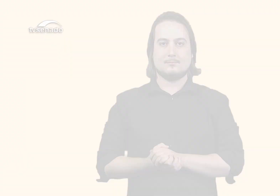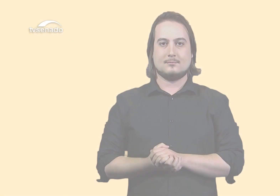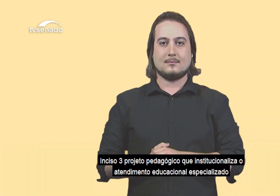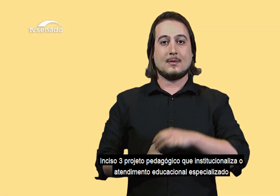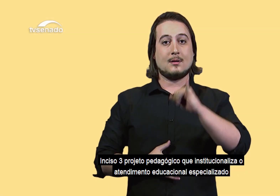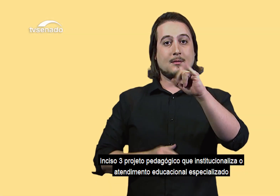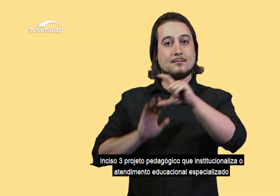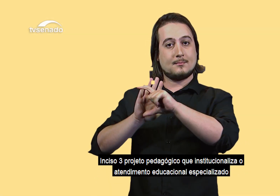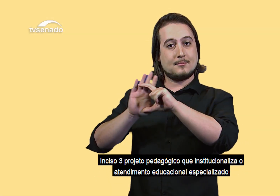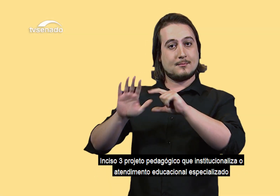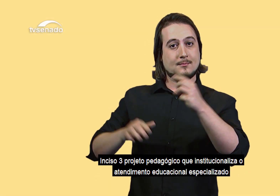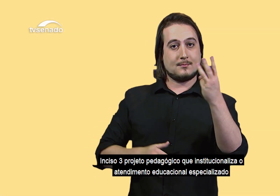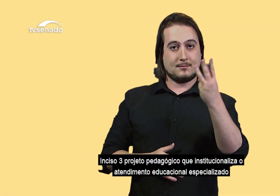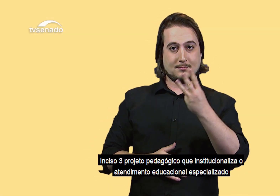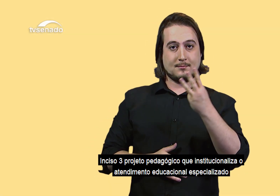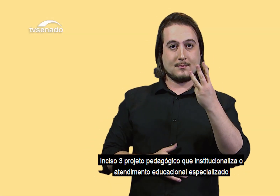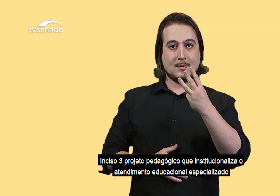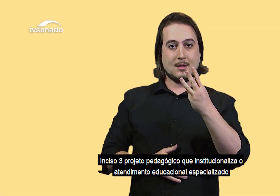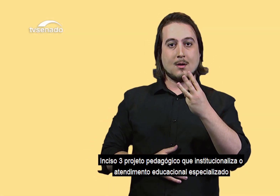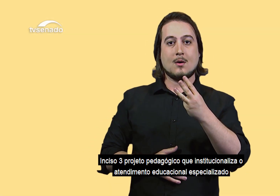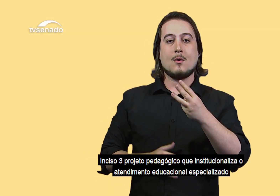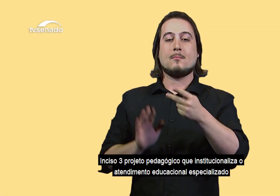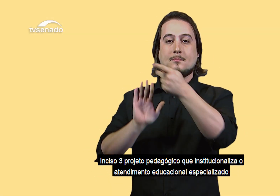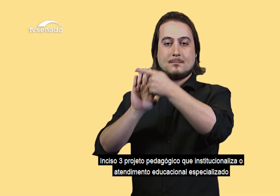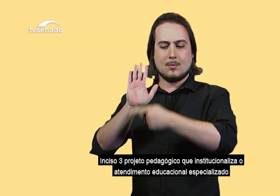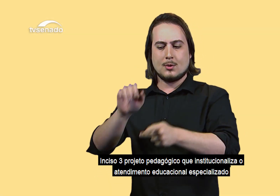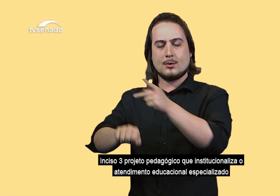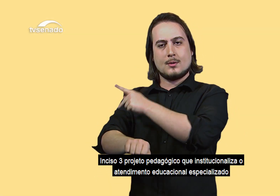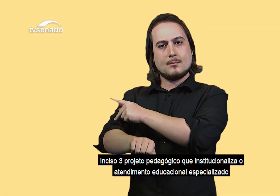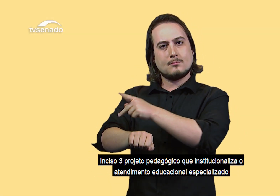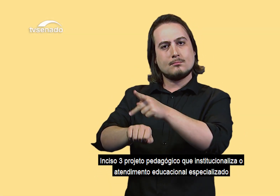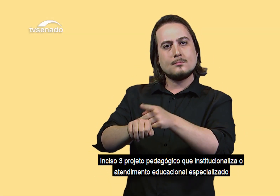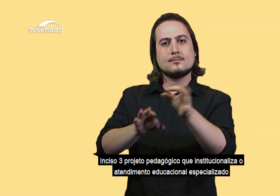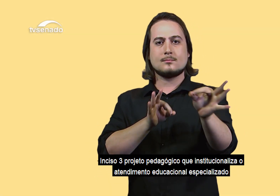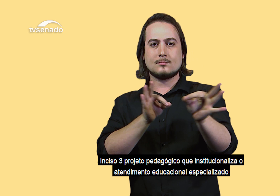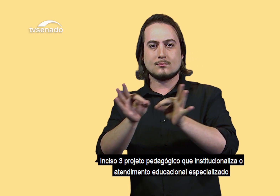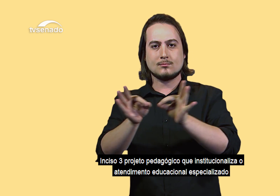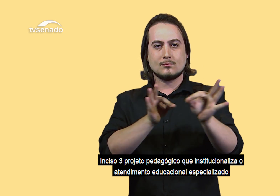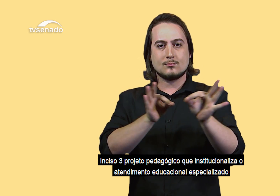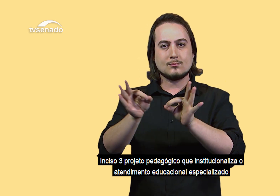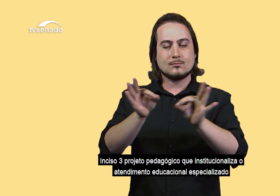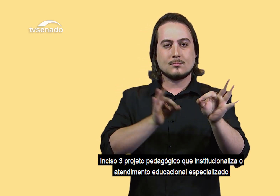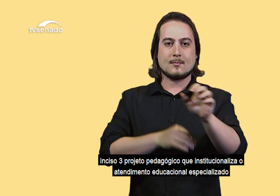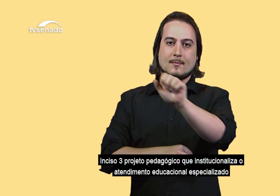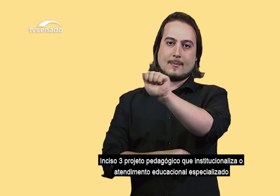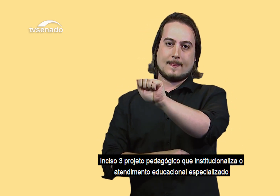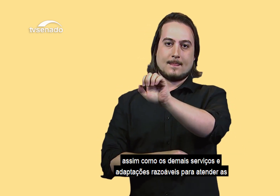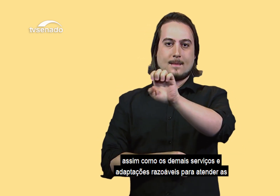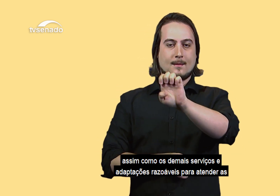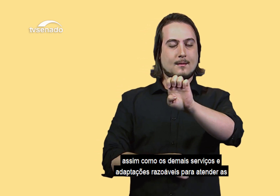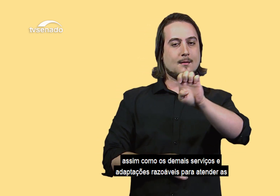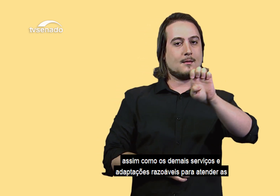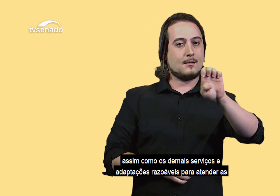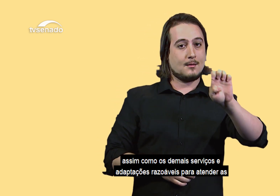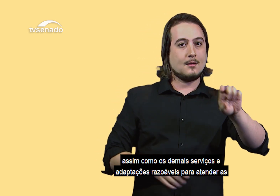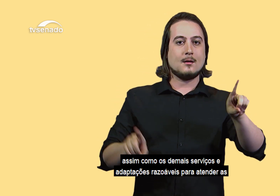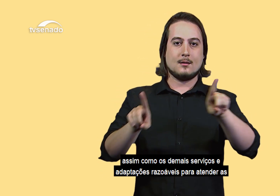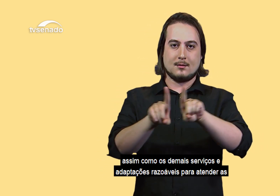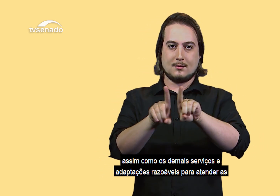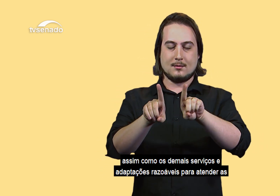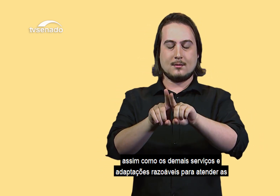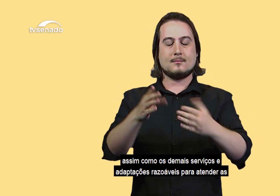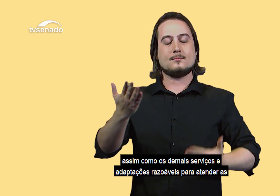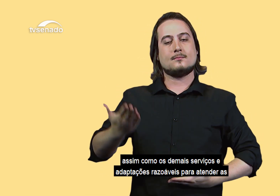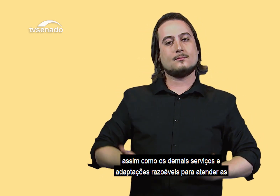Inciso 3. Projeto pedagógico que institucionalize o atendimento educacional especializado, assim